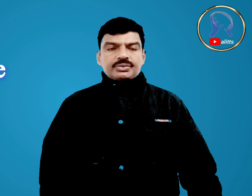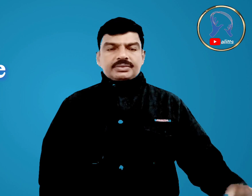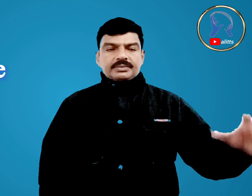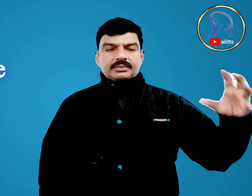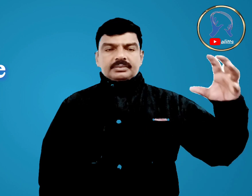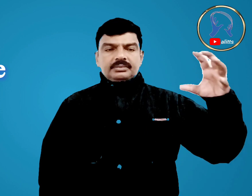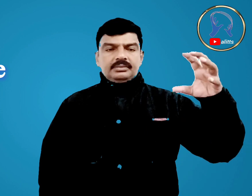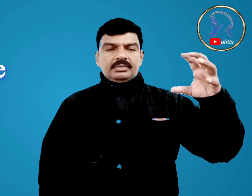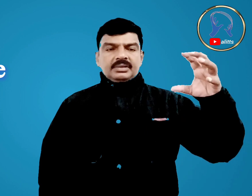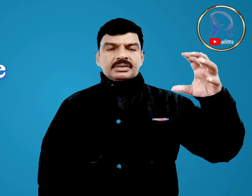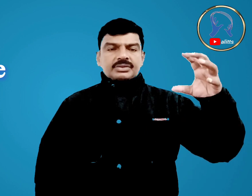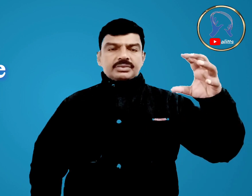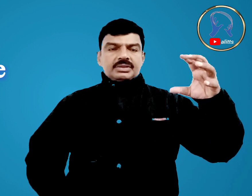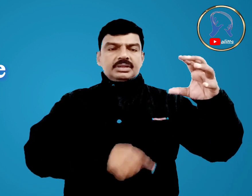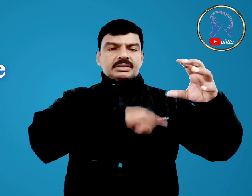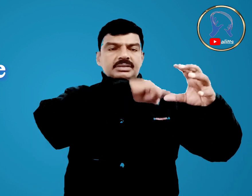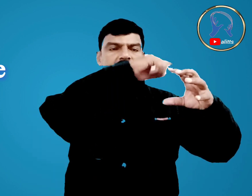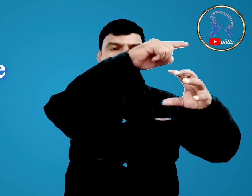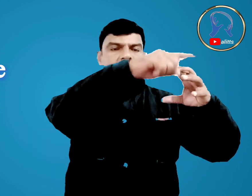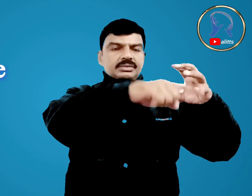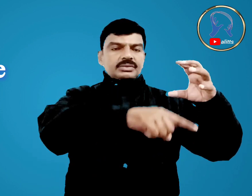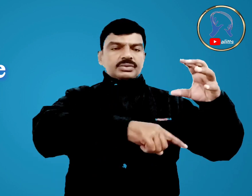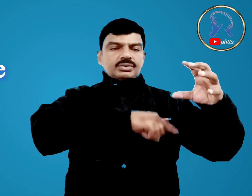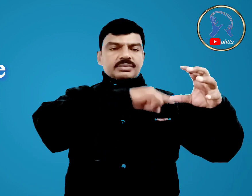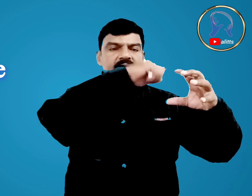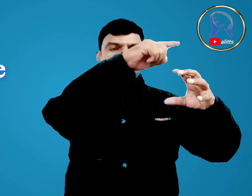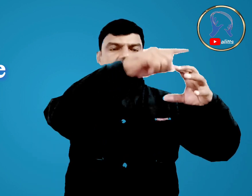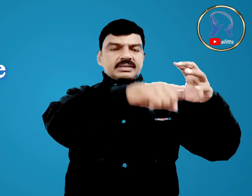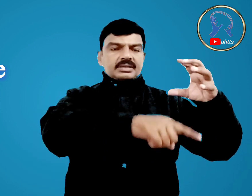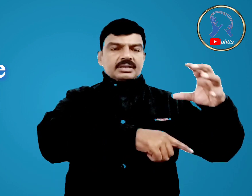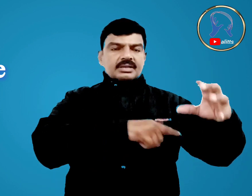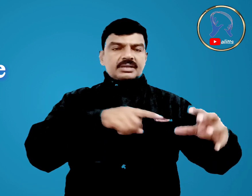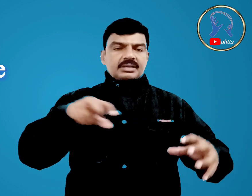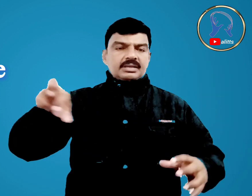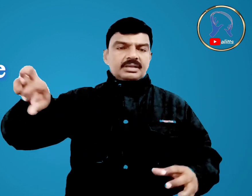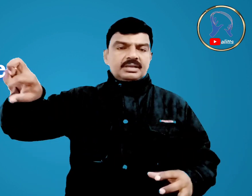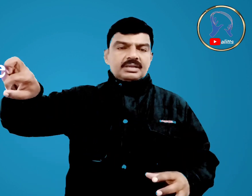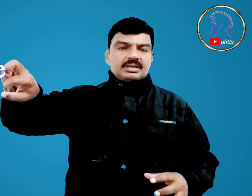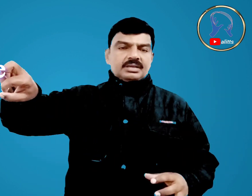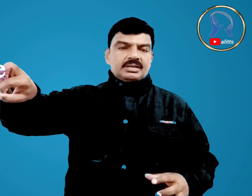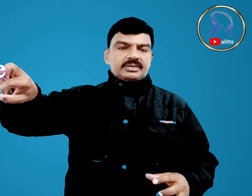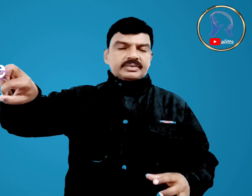नेपचून सूरज घूमने वाला सियारा आठवां।